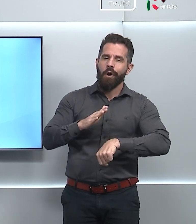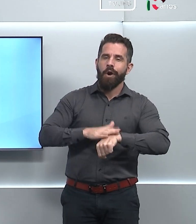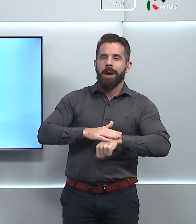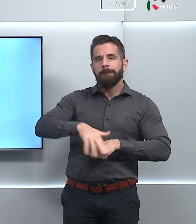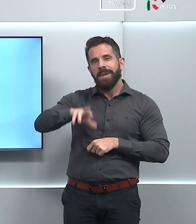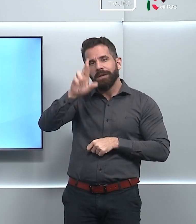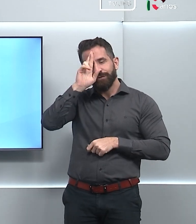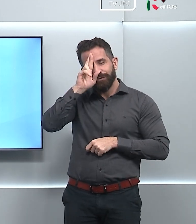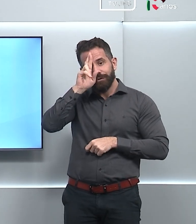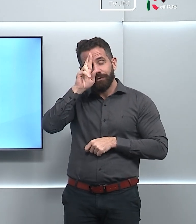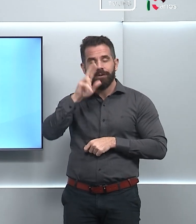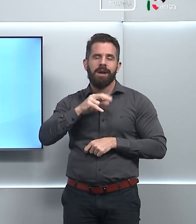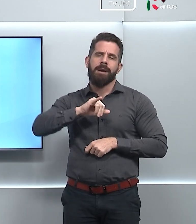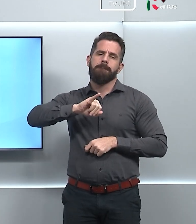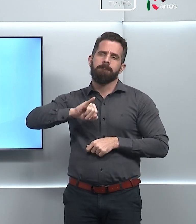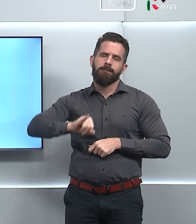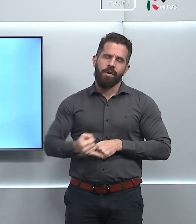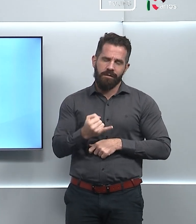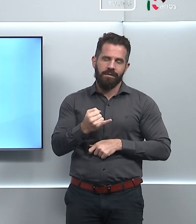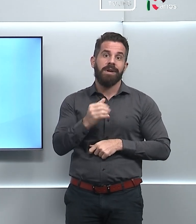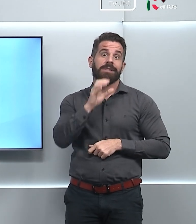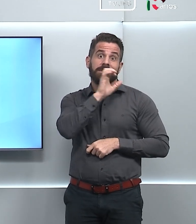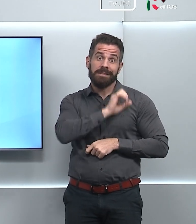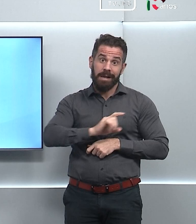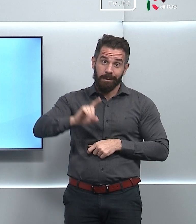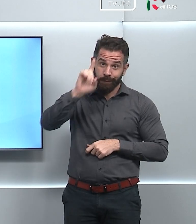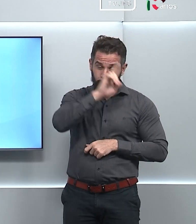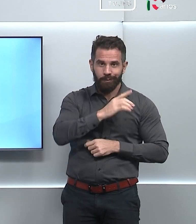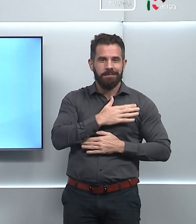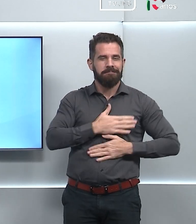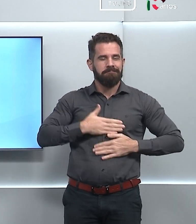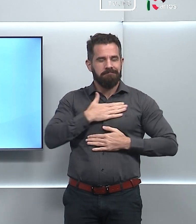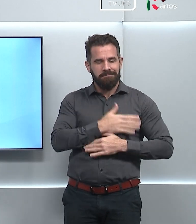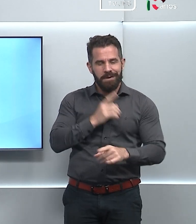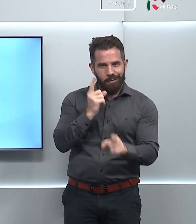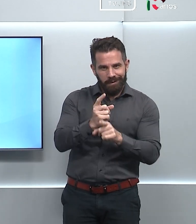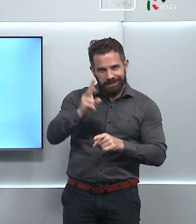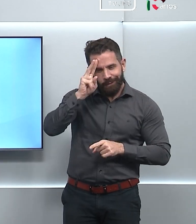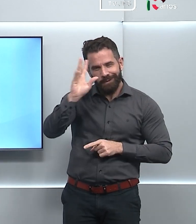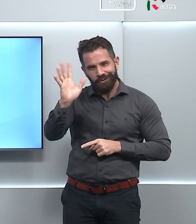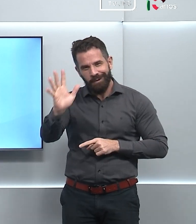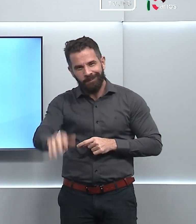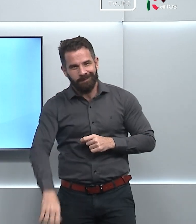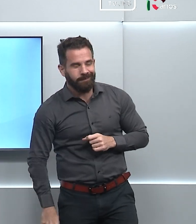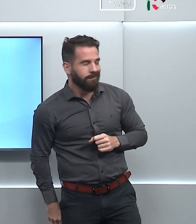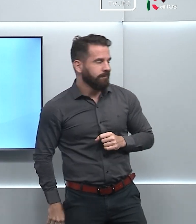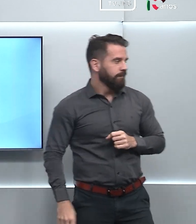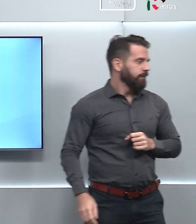meio-dia e a gente te deseja um ótimo final de semana. Até segunda. Tchau, tchau.